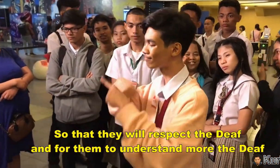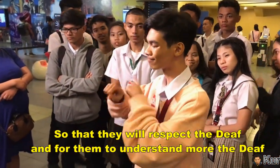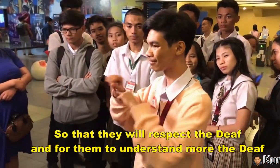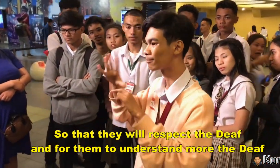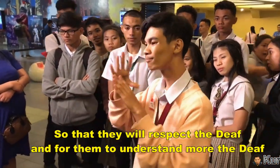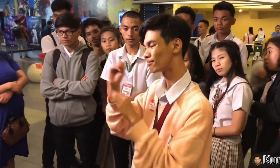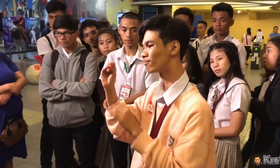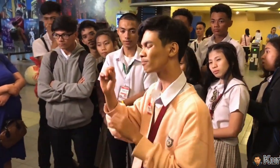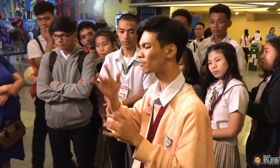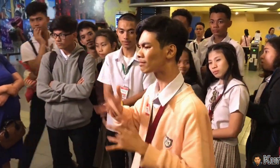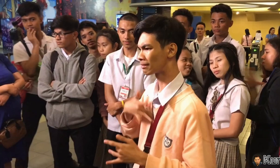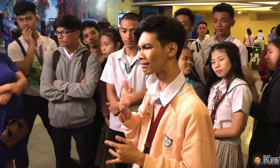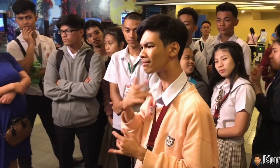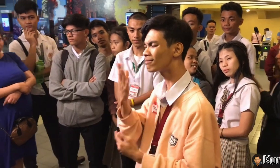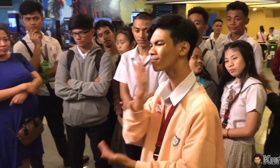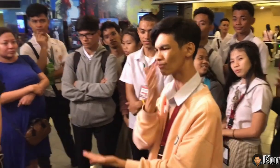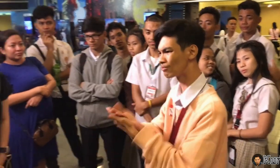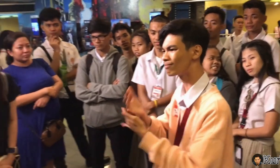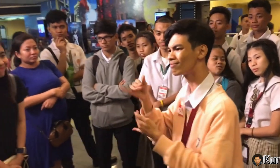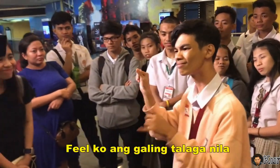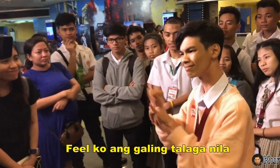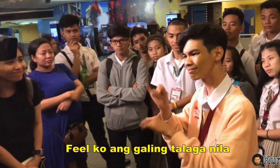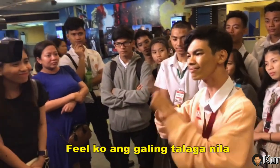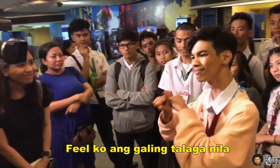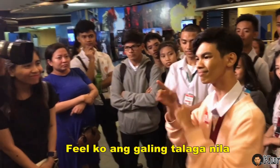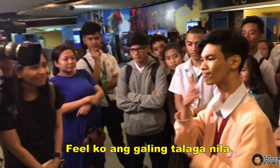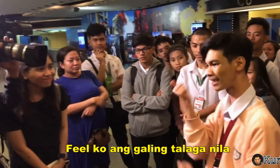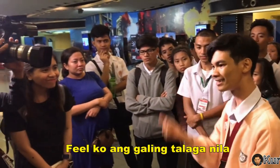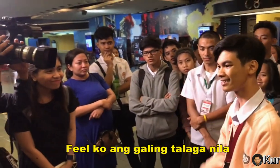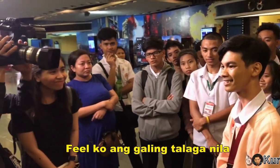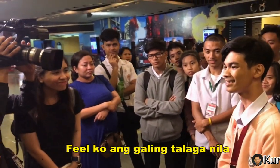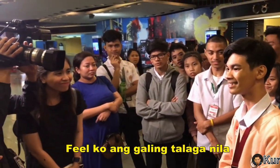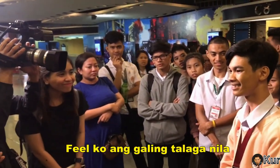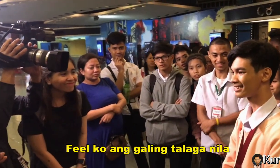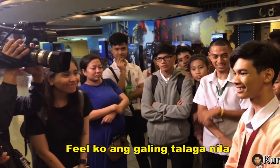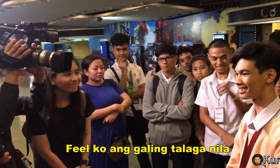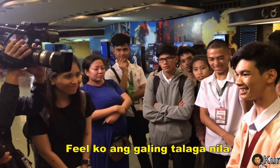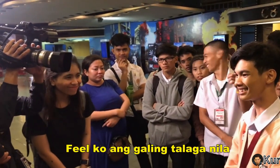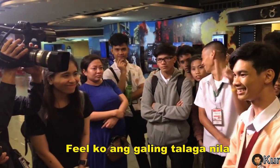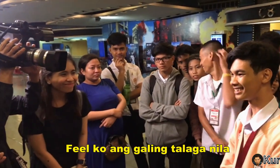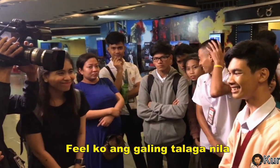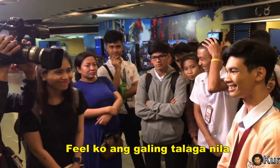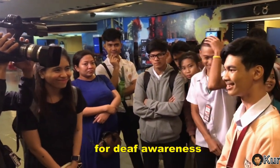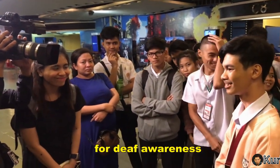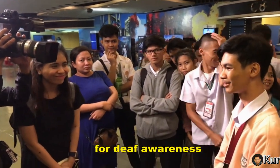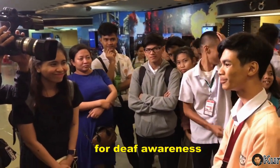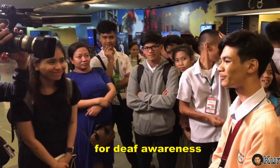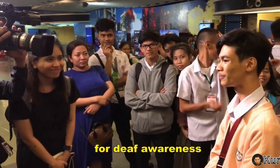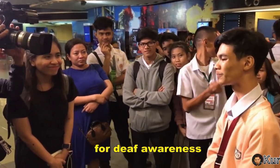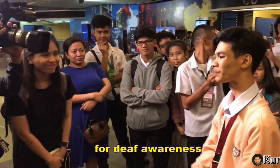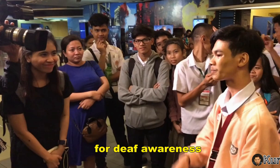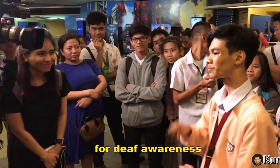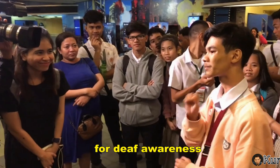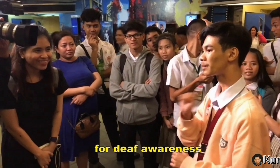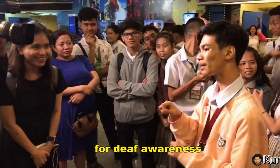hand more than left. Ang feel ko ang galing talaga nila eh. For awareness, left